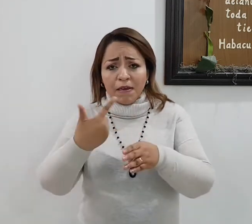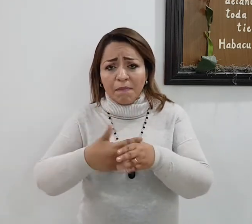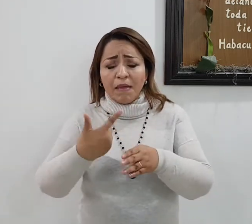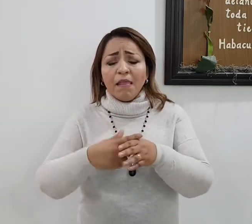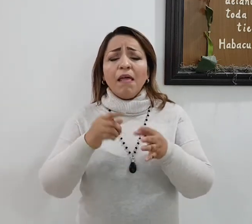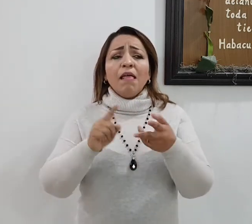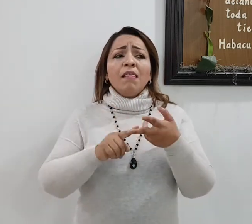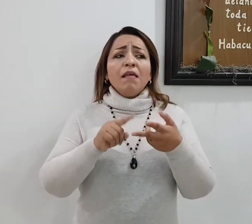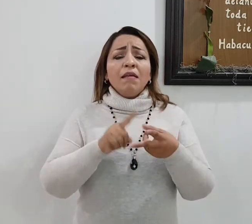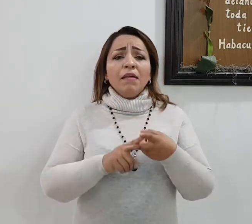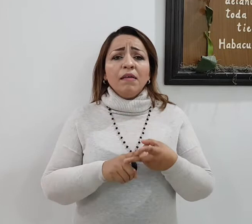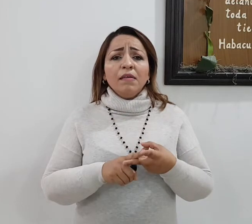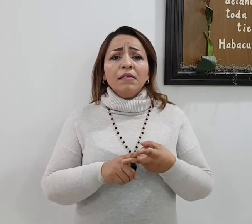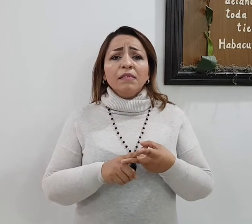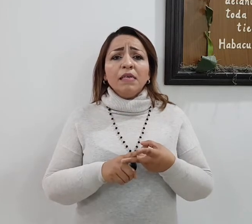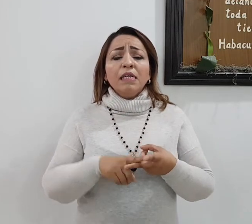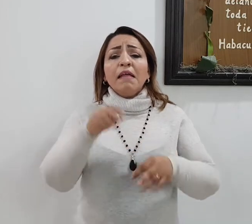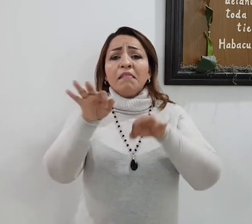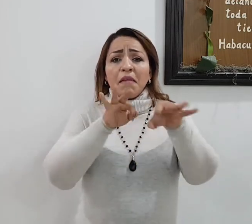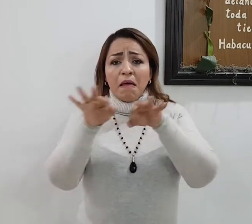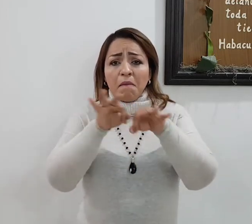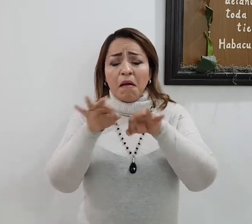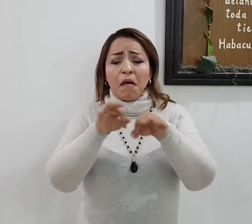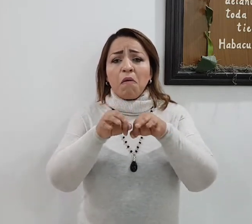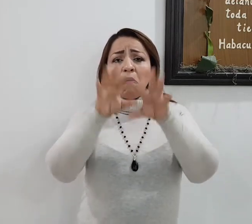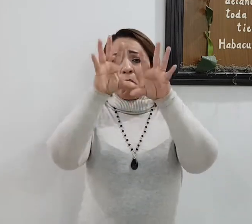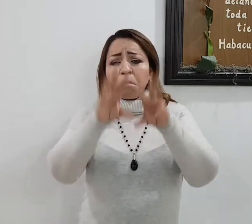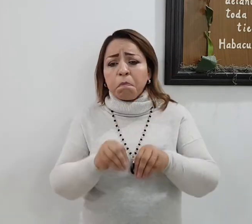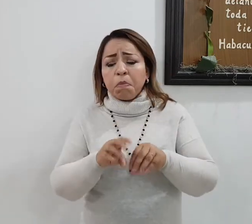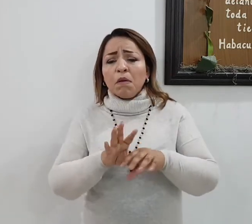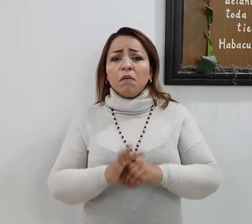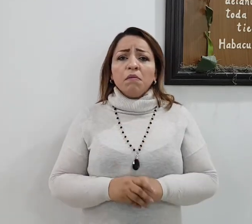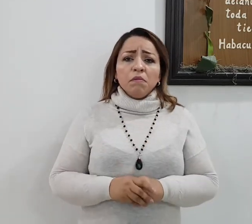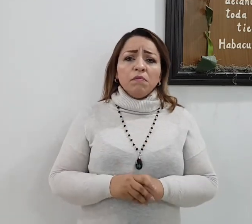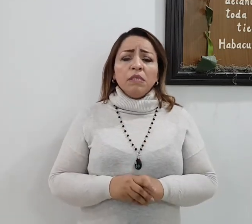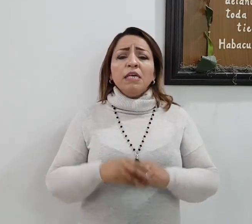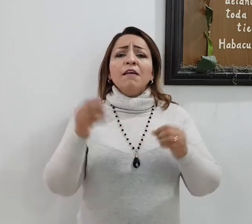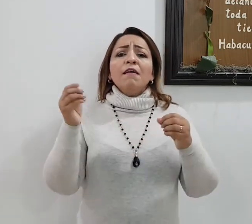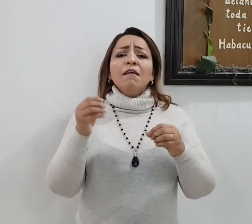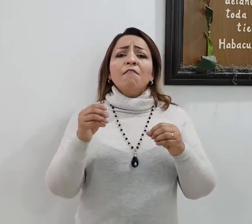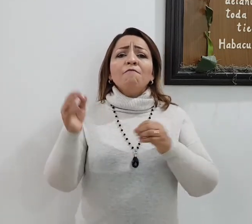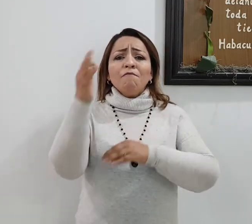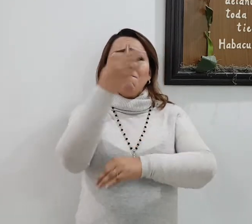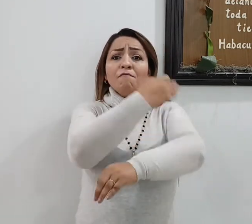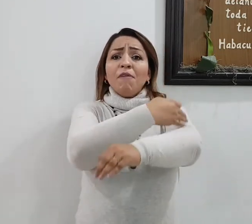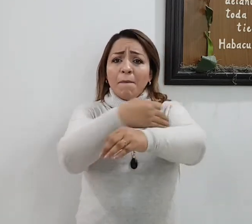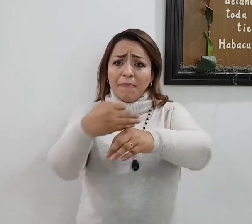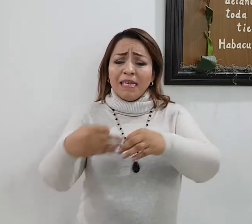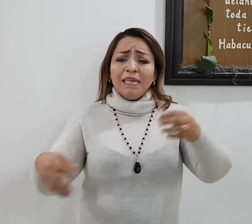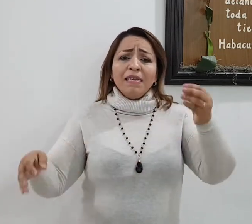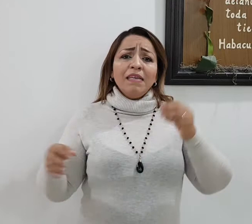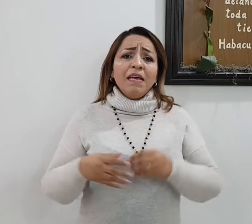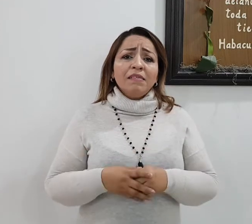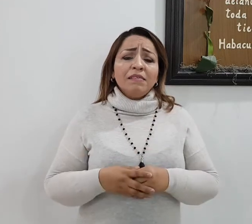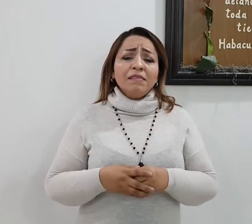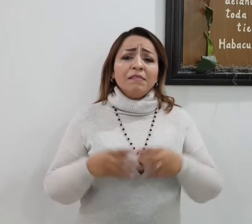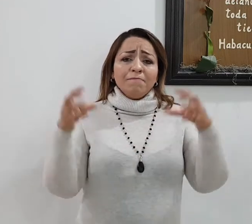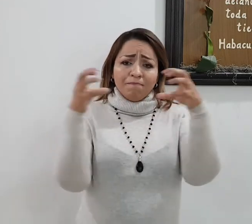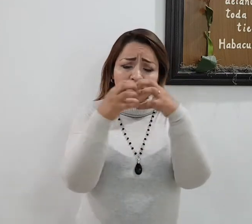desbaratando, y Dios se manifiesta y hace su voluntad, y sabe qué produce en nosotros, cumple su propósito, y